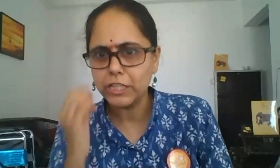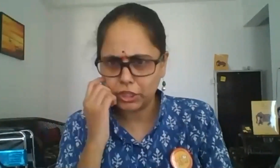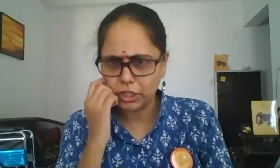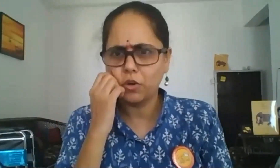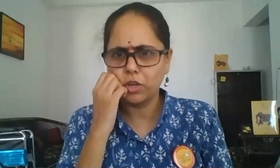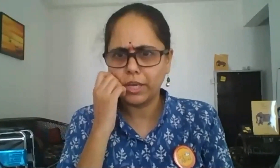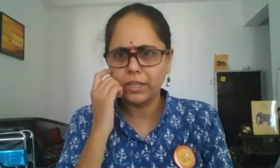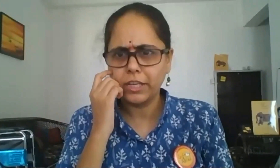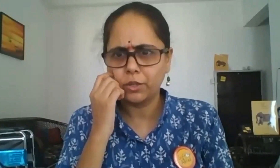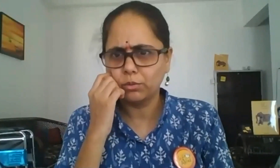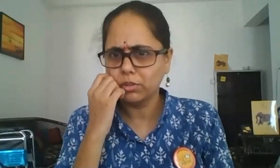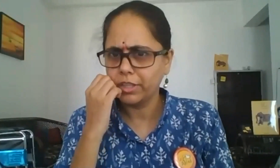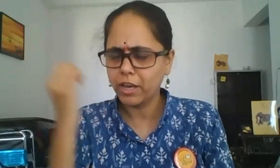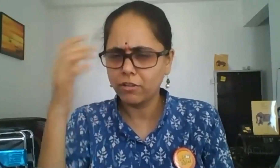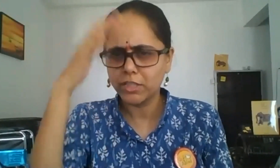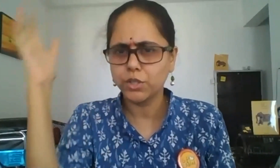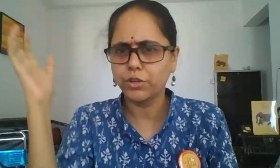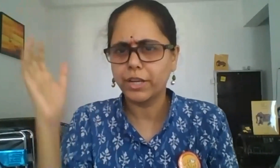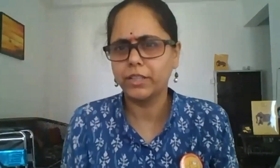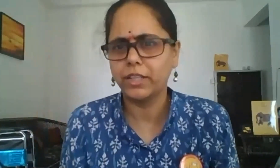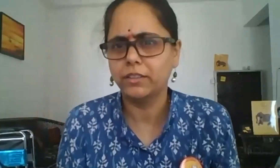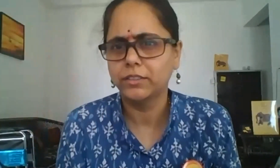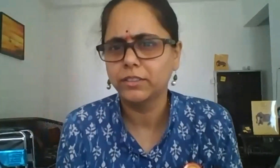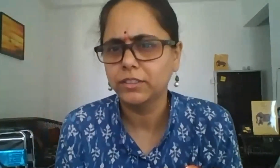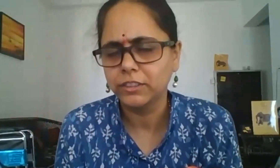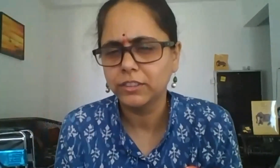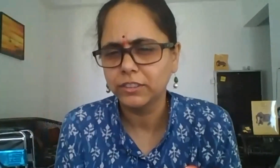ವಿಕಲಚೇತನ. ಓಕೆ, ಇನ್ನೇನು, ಇನ್ಯಾವ ಹೆಸರು ಕೇಳಿದ್ದೀರಾ?